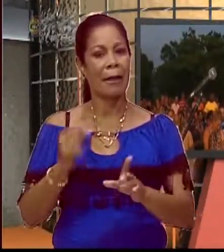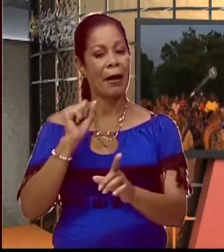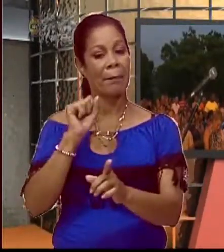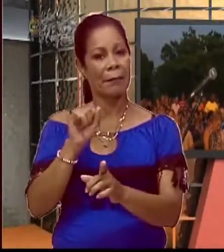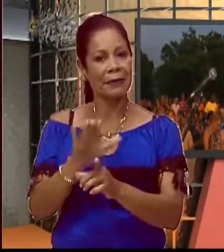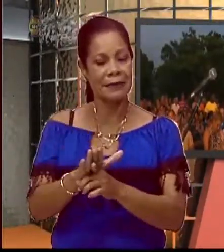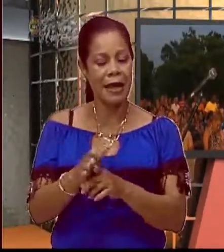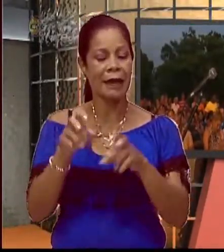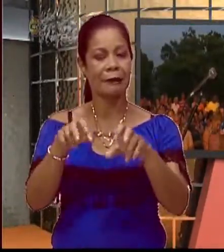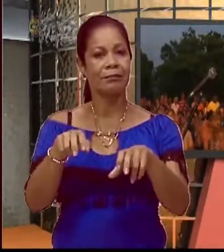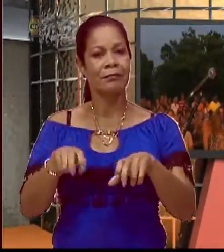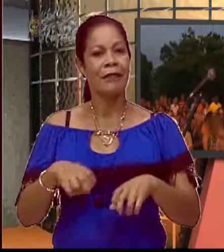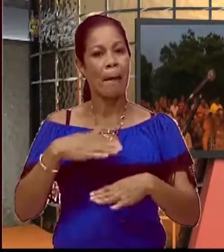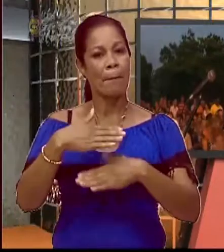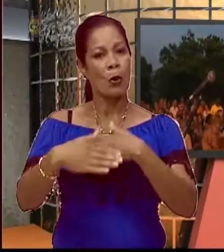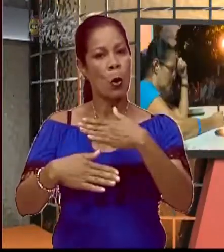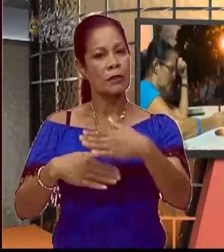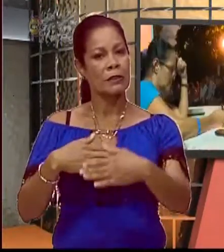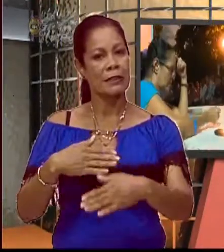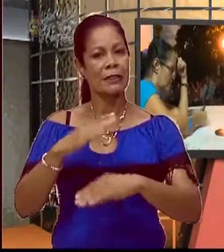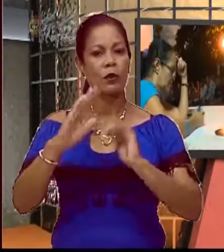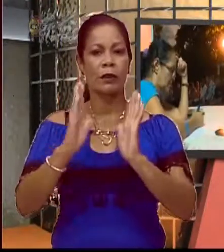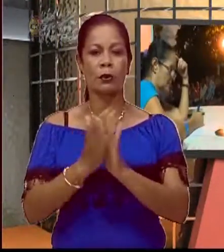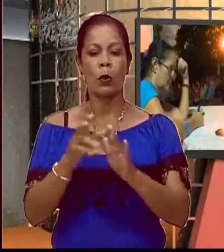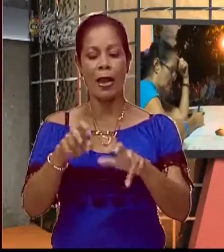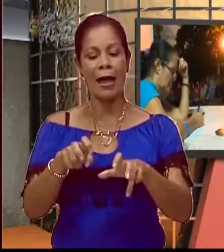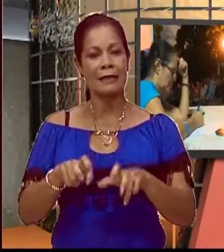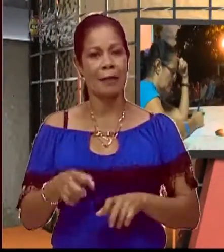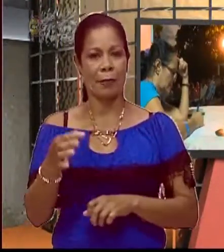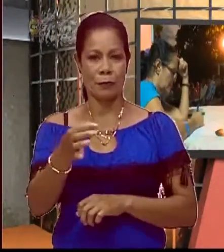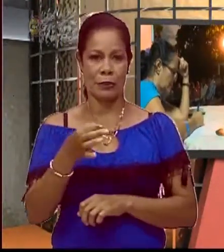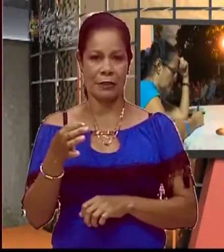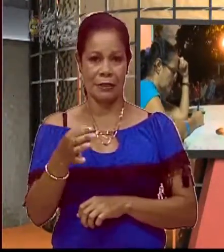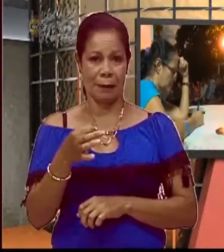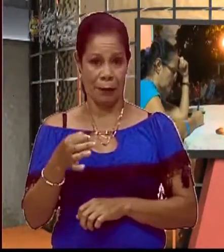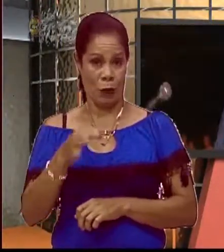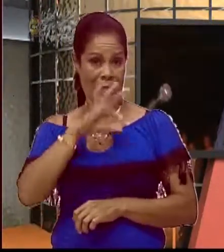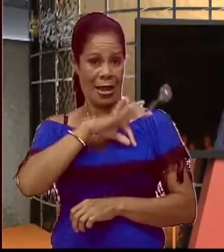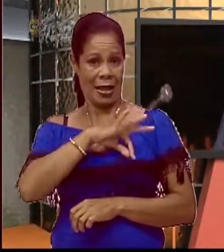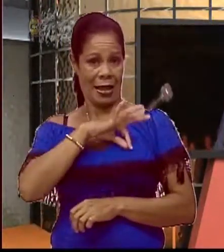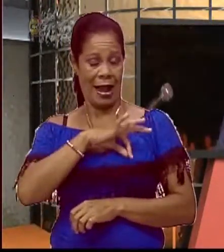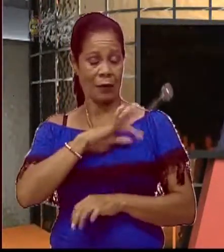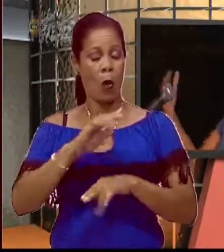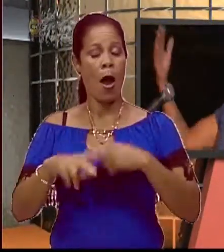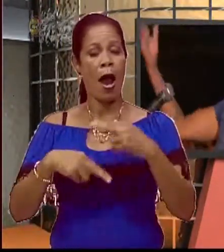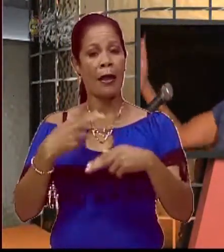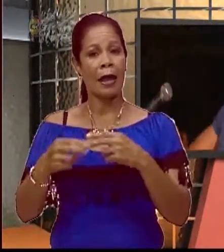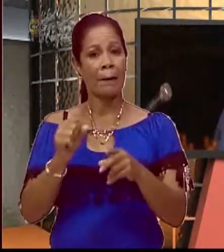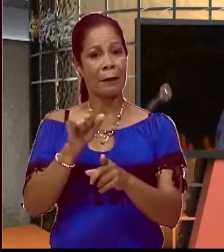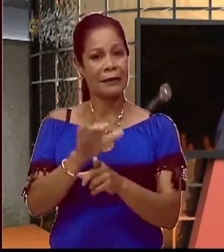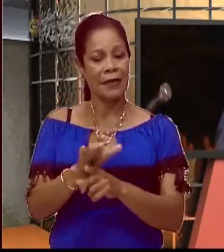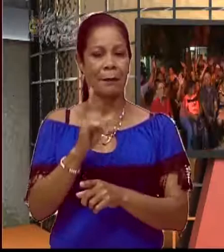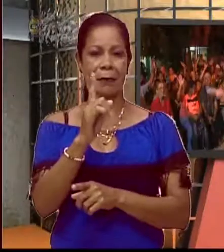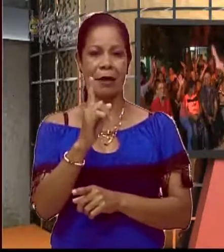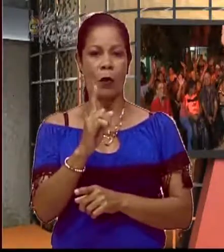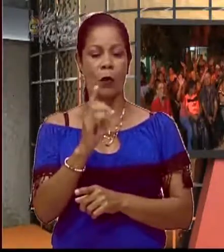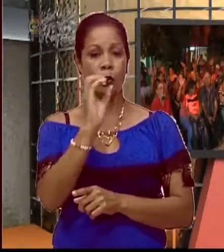de cuentas del delegado ante los electores, a efectuarse desde el 1 de octubre hasta el 30